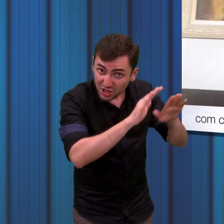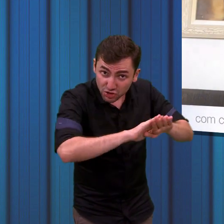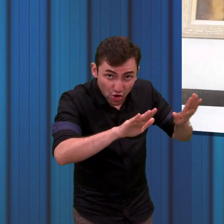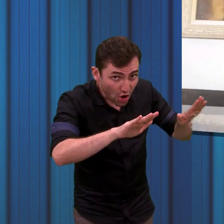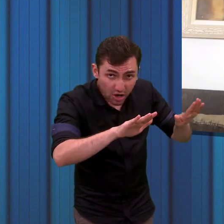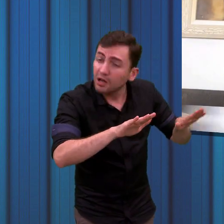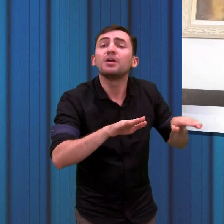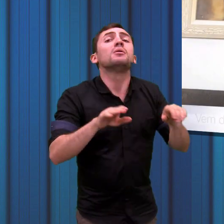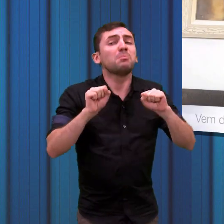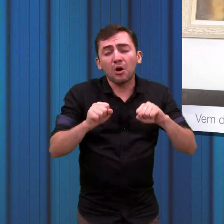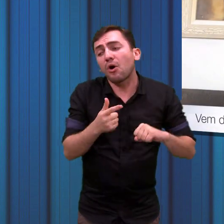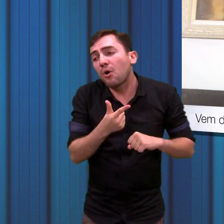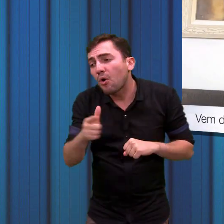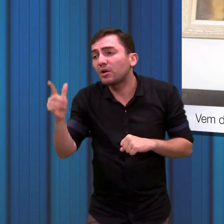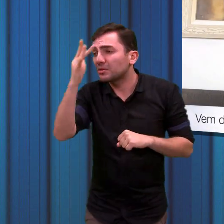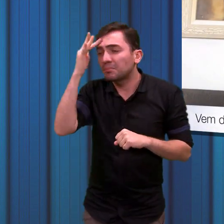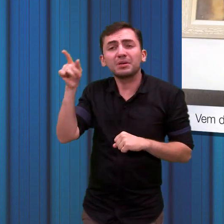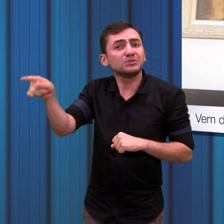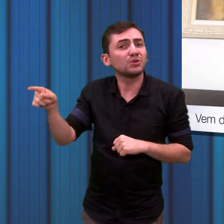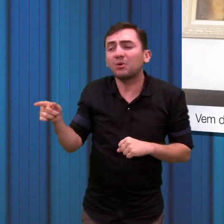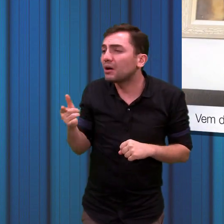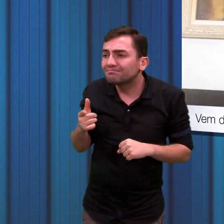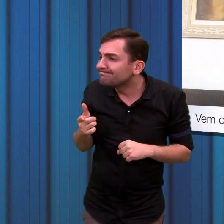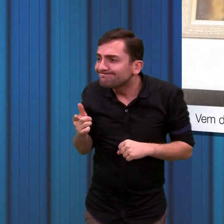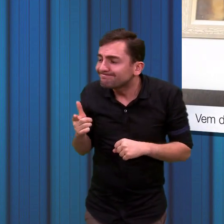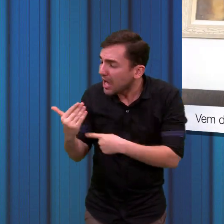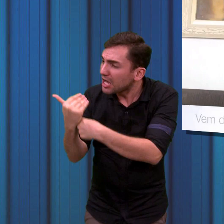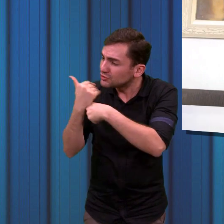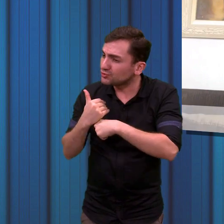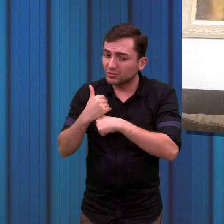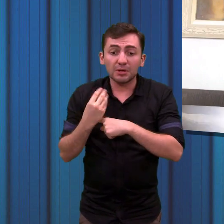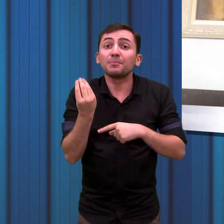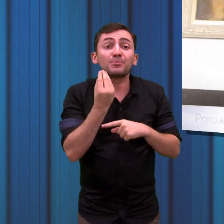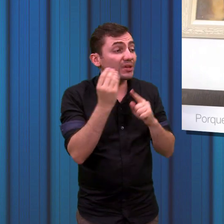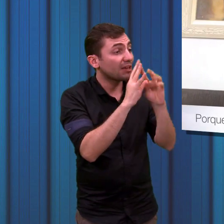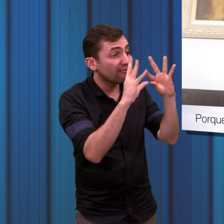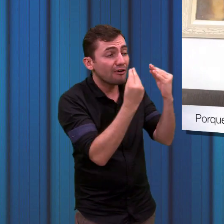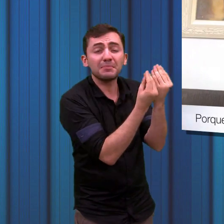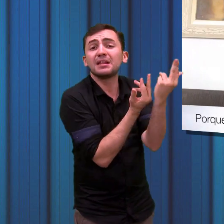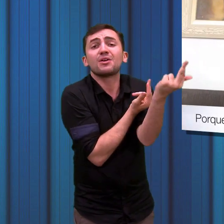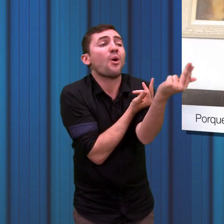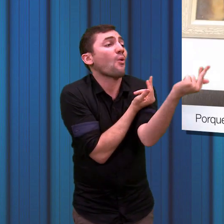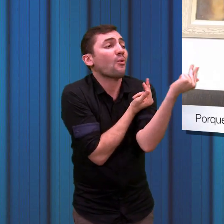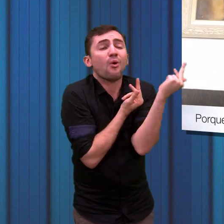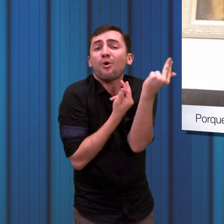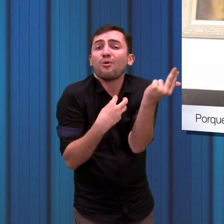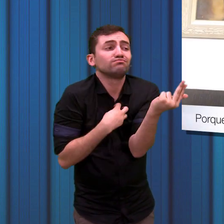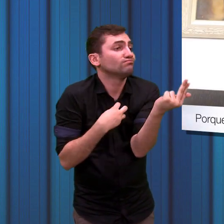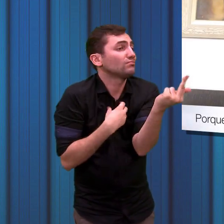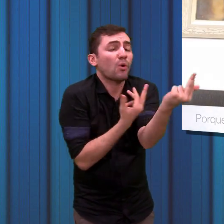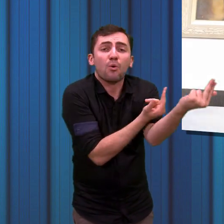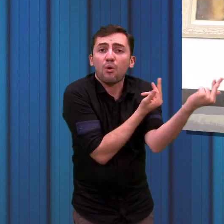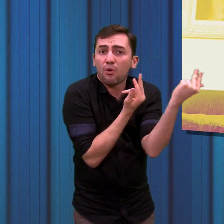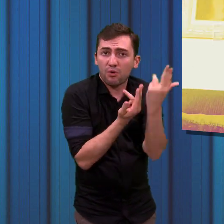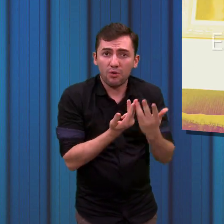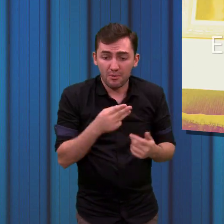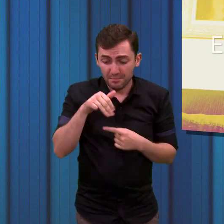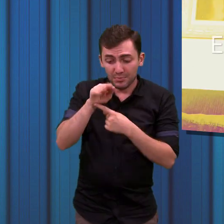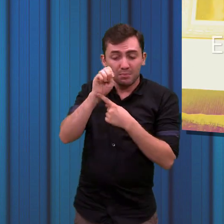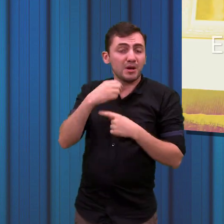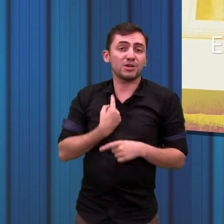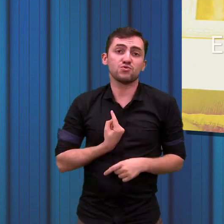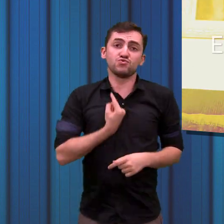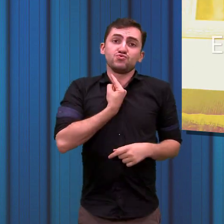não vem da família. Vem de uma pessoa que você menos espera. Porque a família também está no mesmo barco que você.